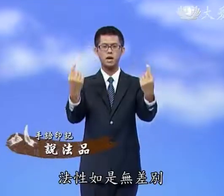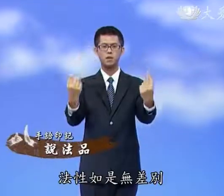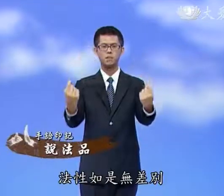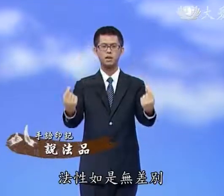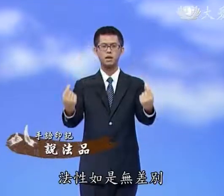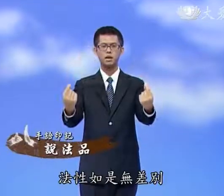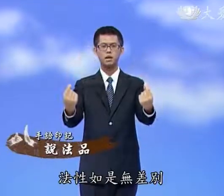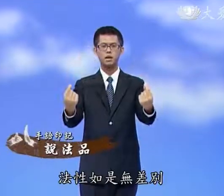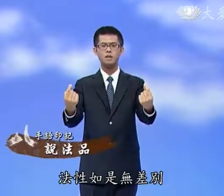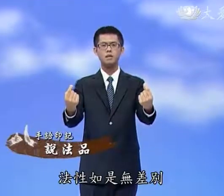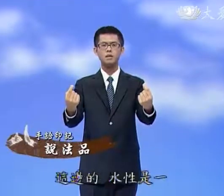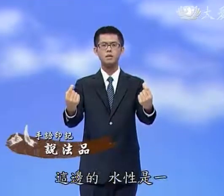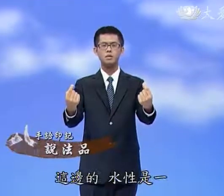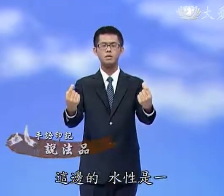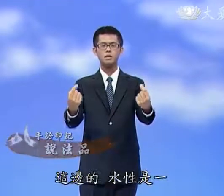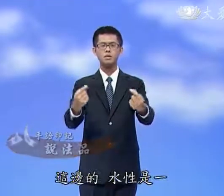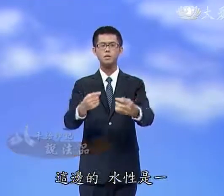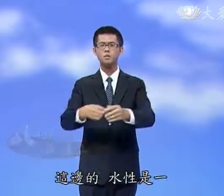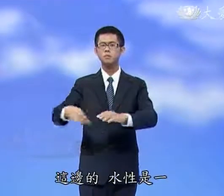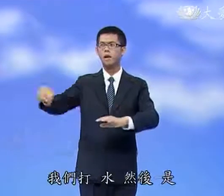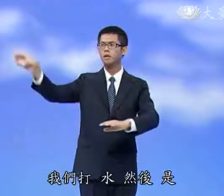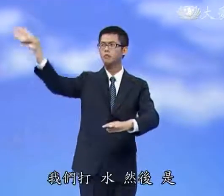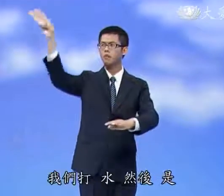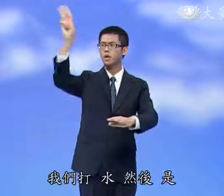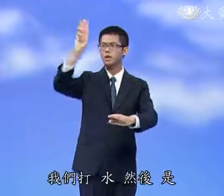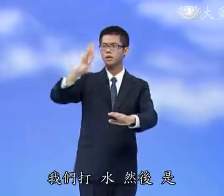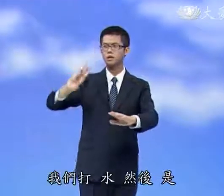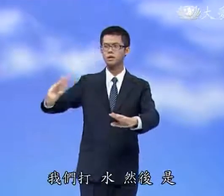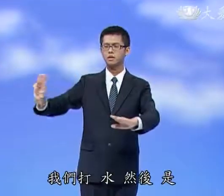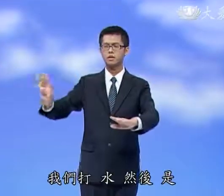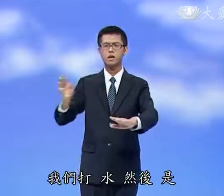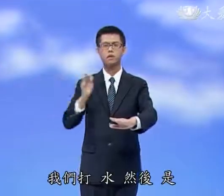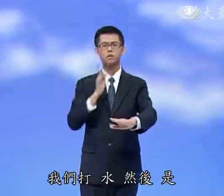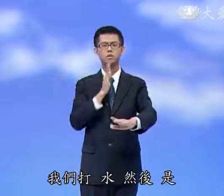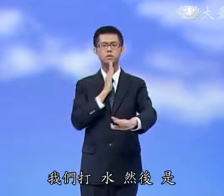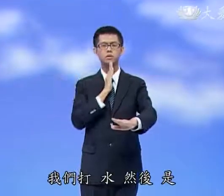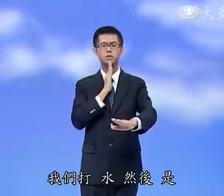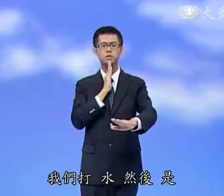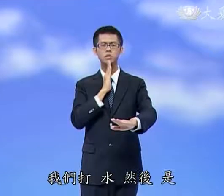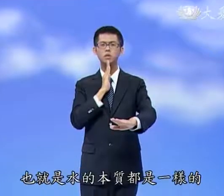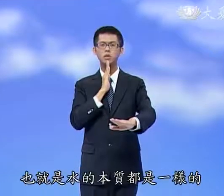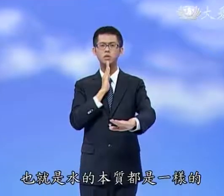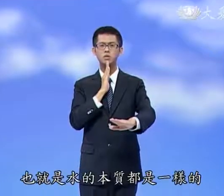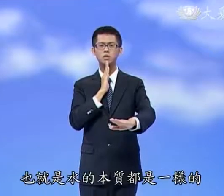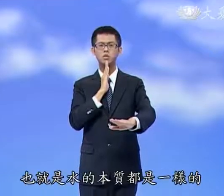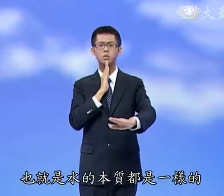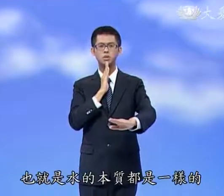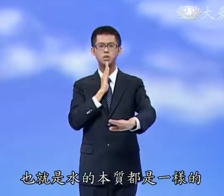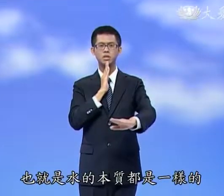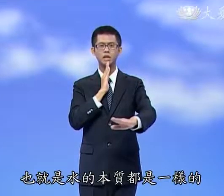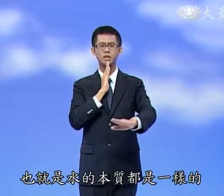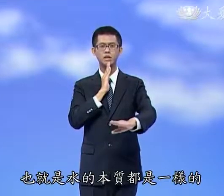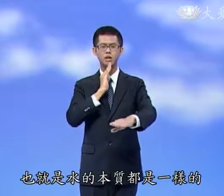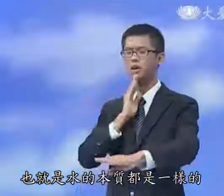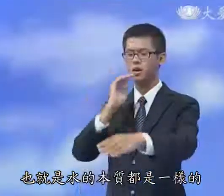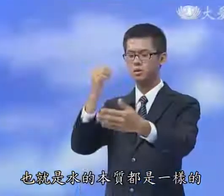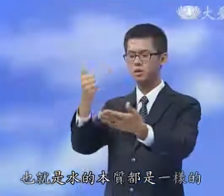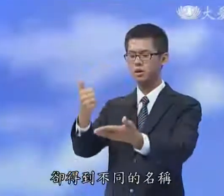差别。这边的水性是用打水，然后是，也就是水的本质都是一样的，却